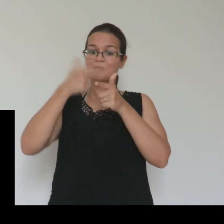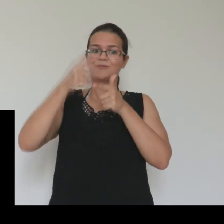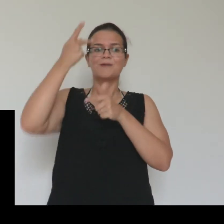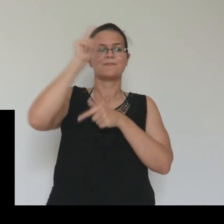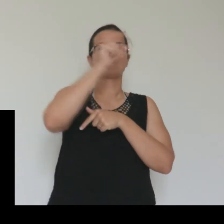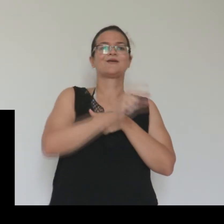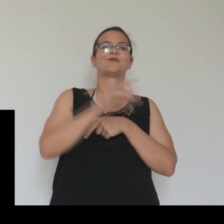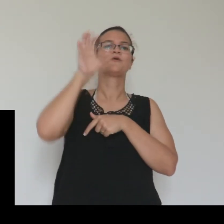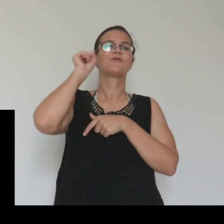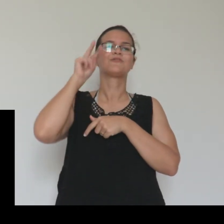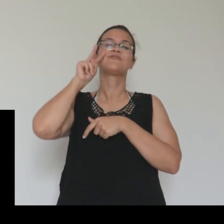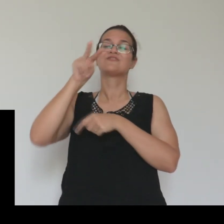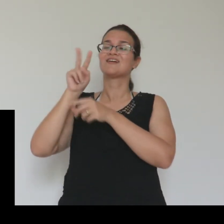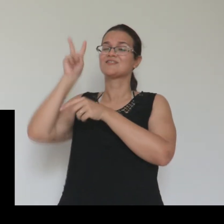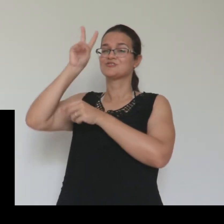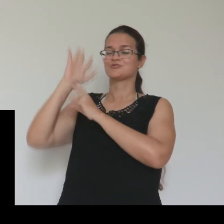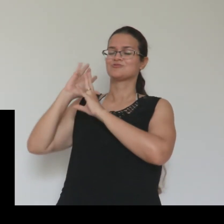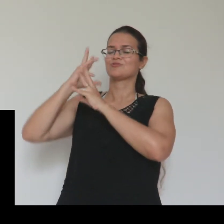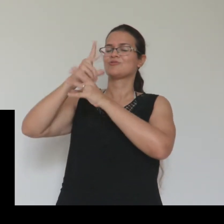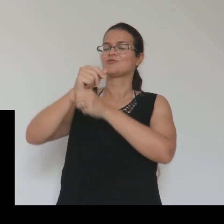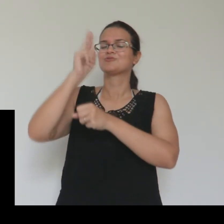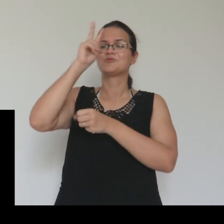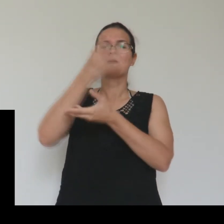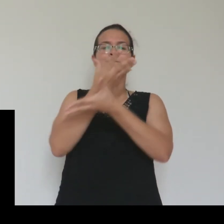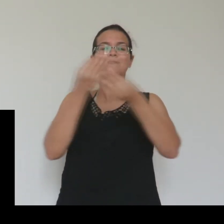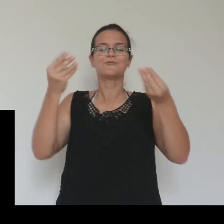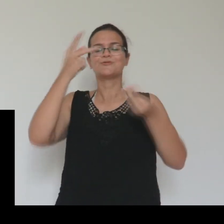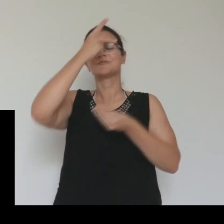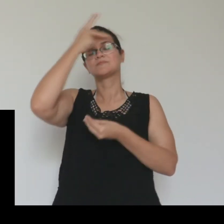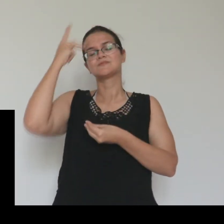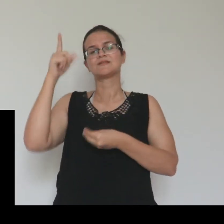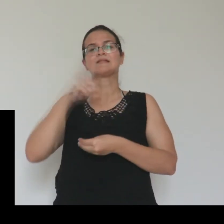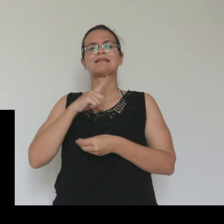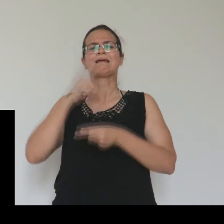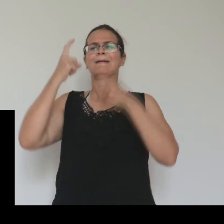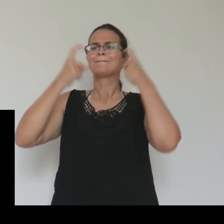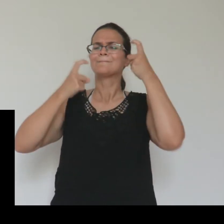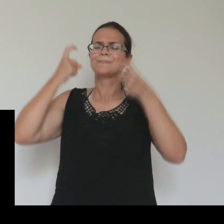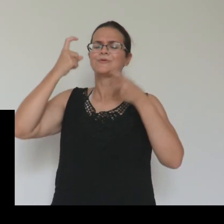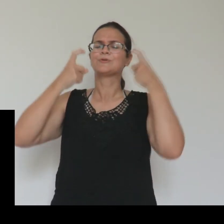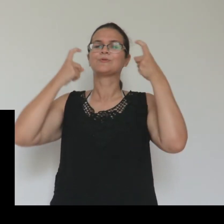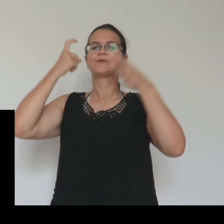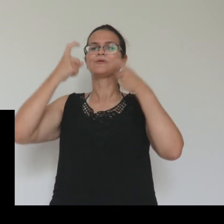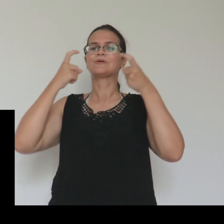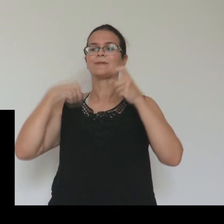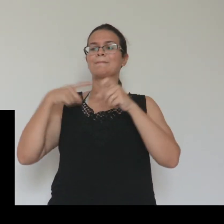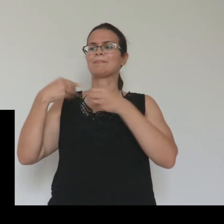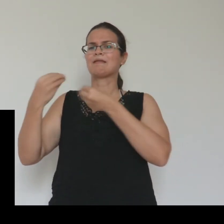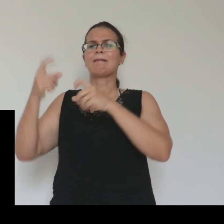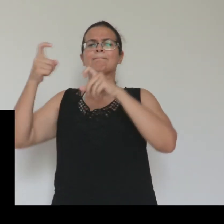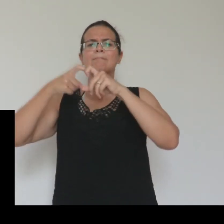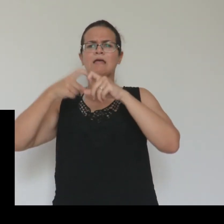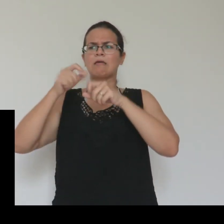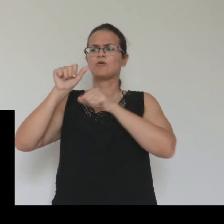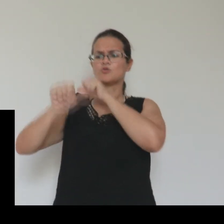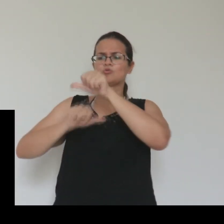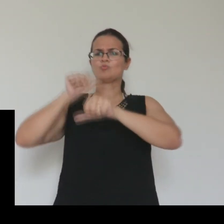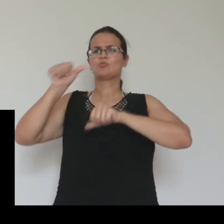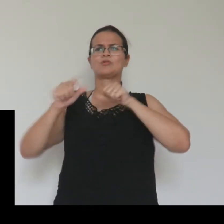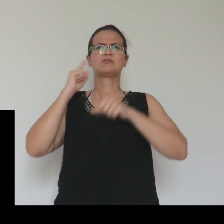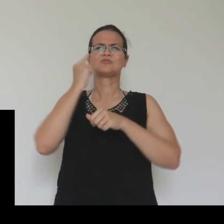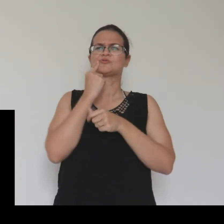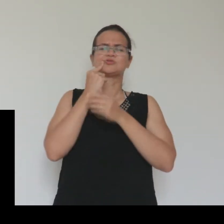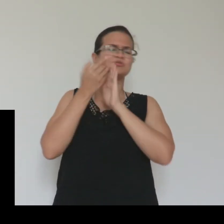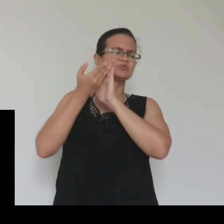se preocuparam, né, em medicalizar, em tornar o surdo ouvinte. Só que quem foram essas pessoas que se preocuparam com isso? Nós ouvintes,